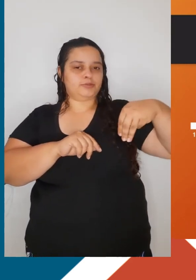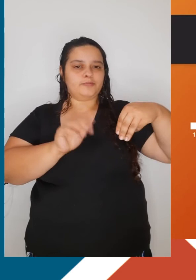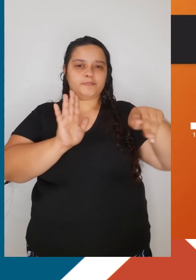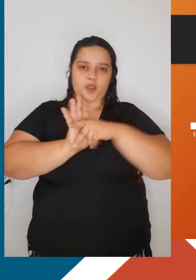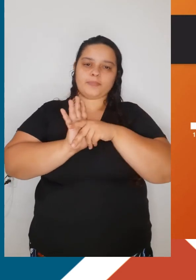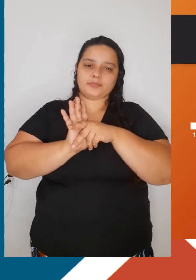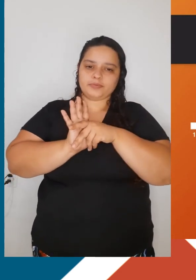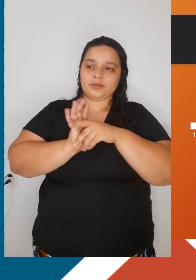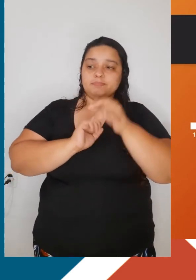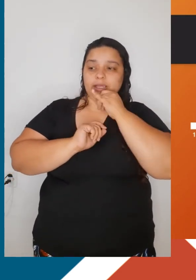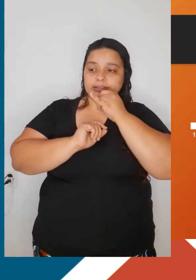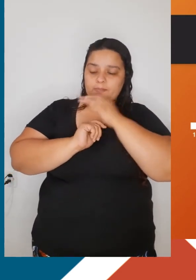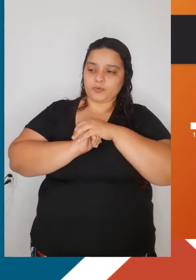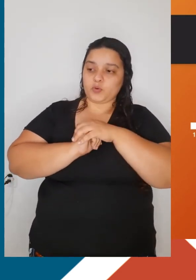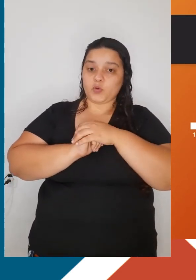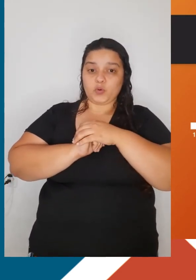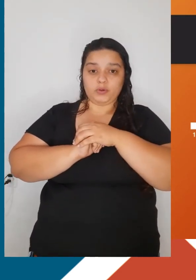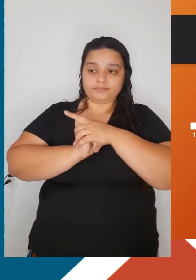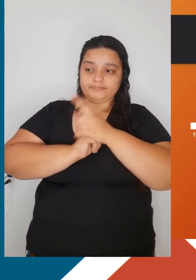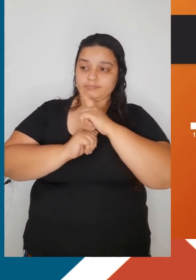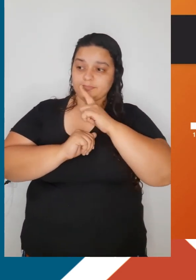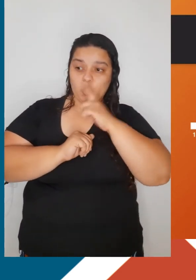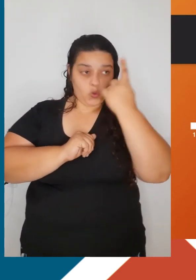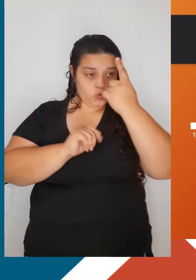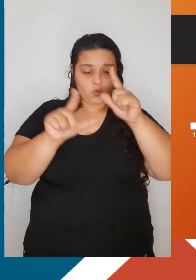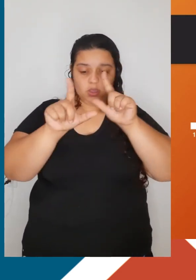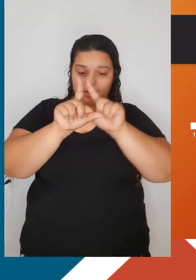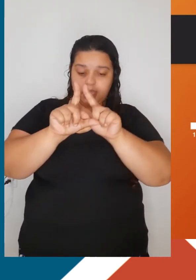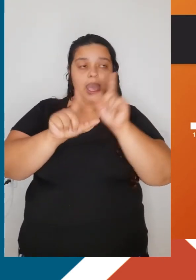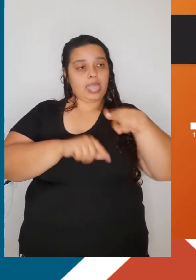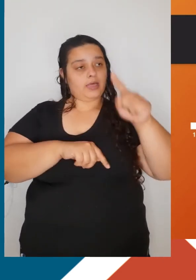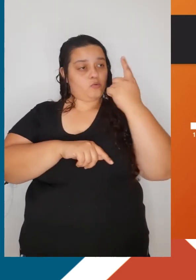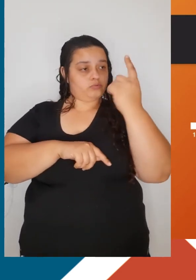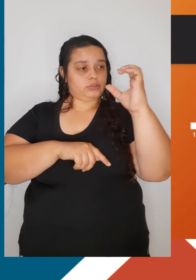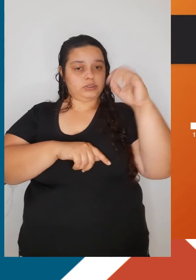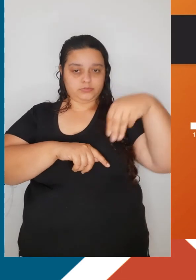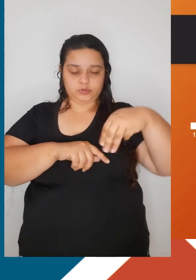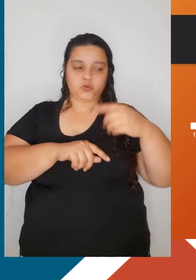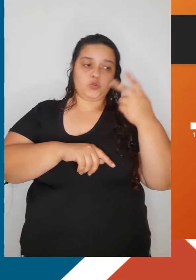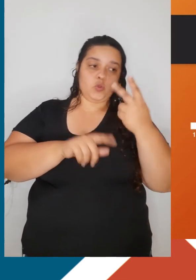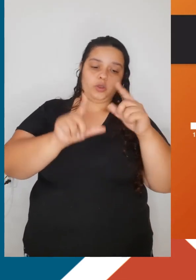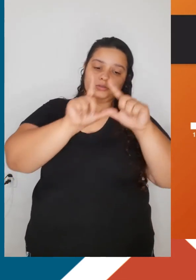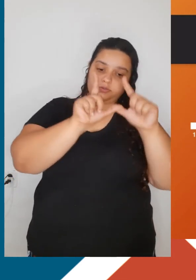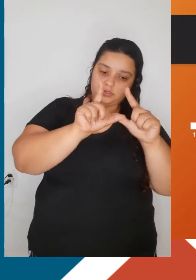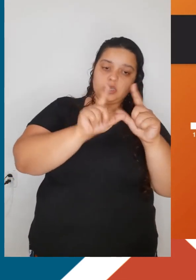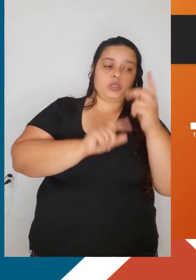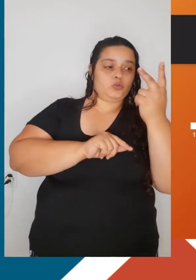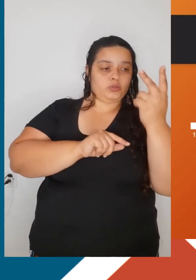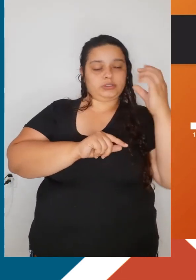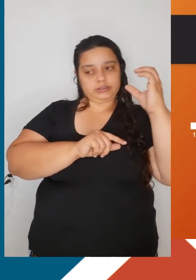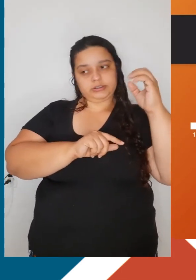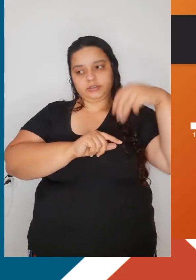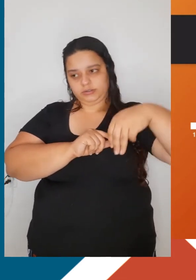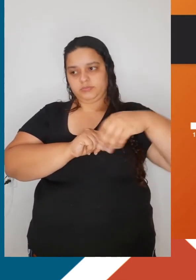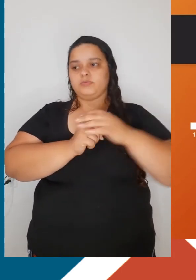do lado do quadrado. Por exemplo, o quadrado que ocupa a posição 1 possui lado 1 cm, o quadrado que ocupa a posição